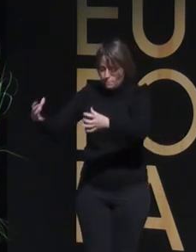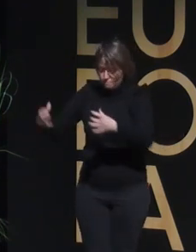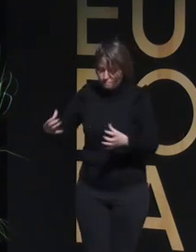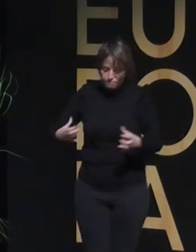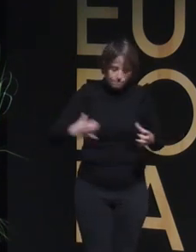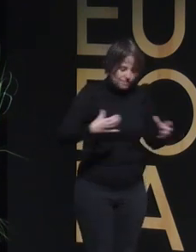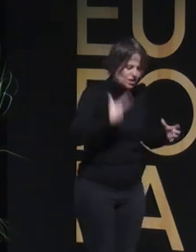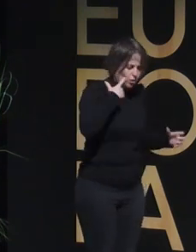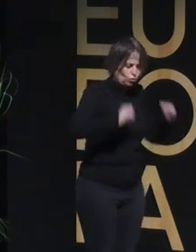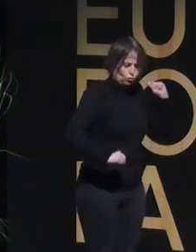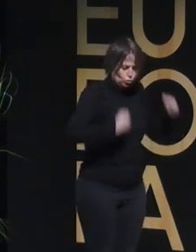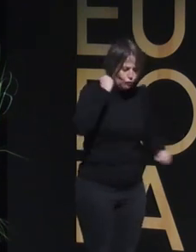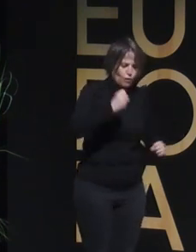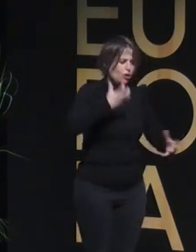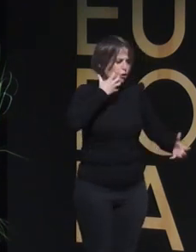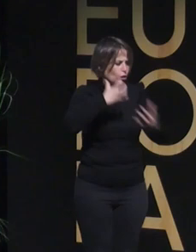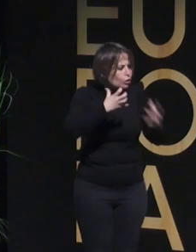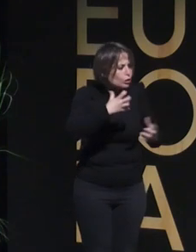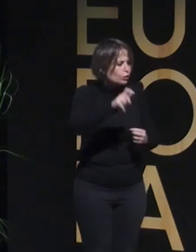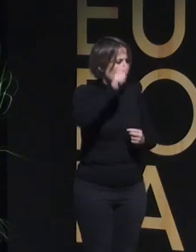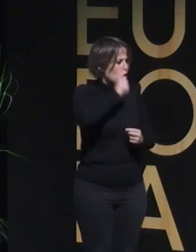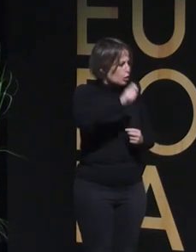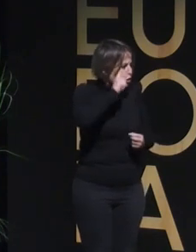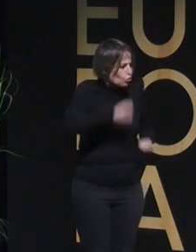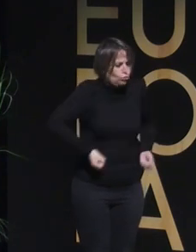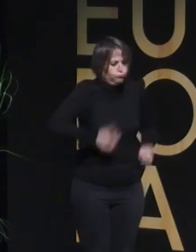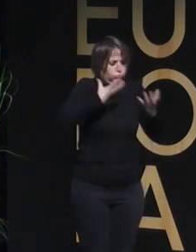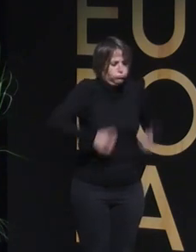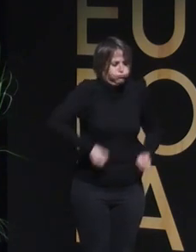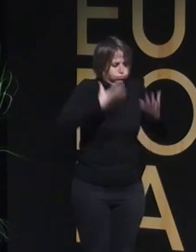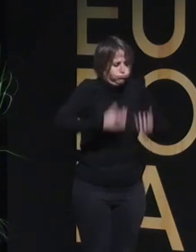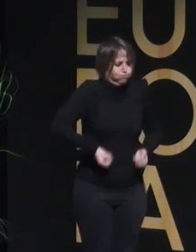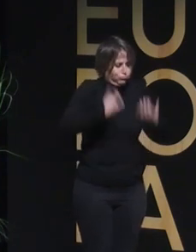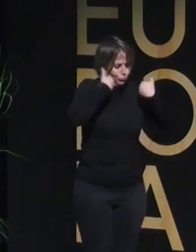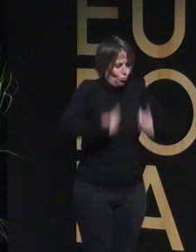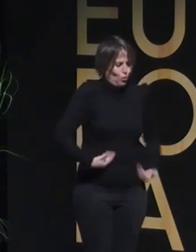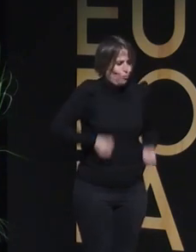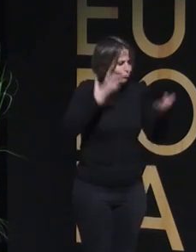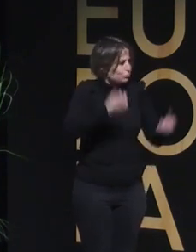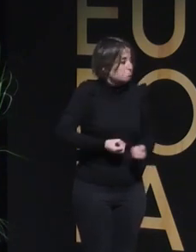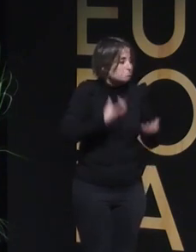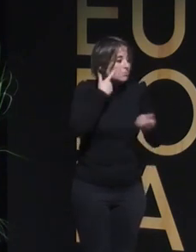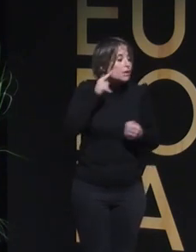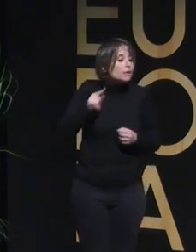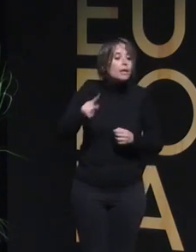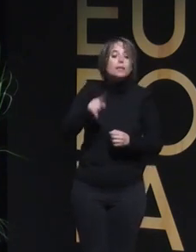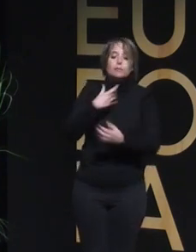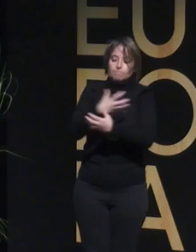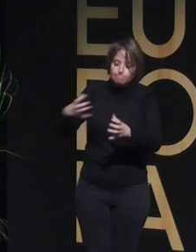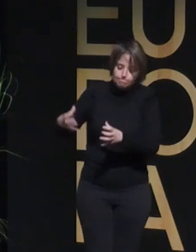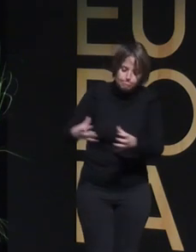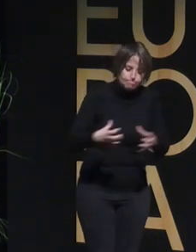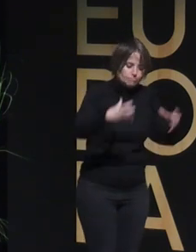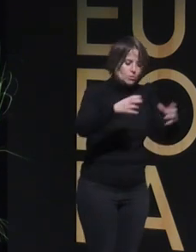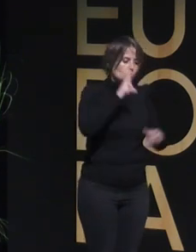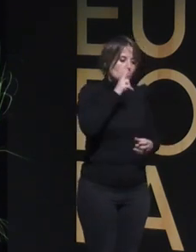tenga la rabieta, que grite, que llore, que saque todo el cortisol que tiene en su cuerpo y en ese momento te toca a ti, madre